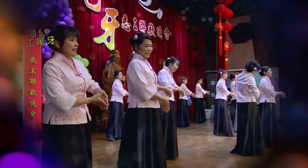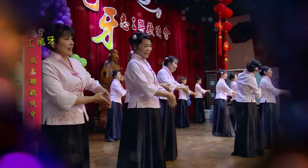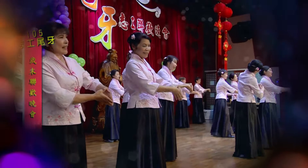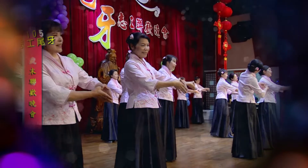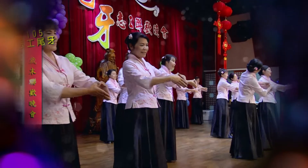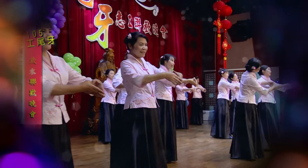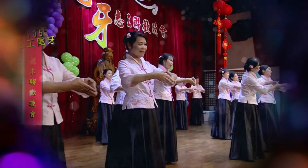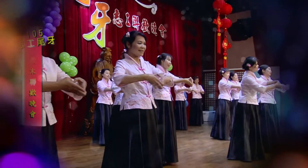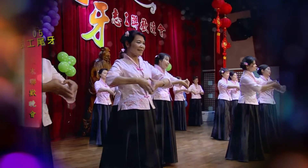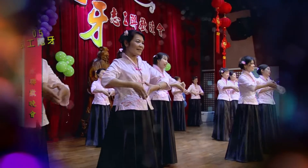心，